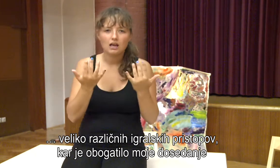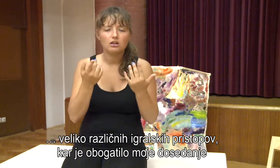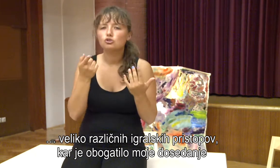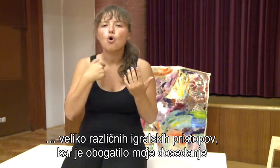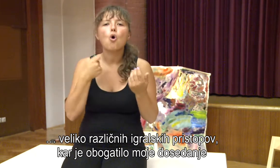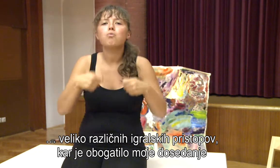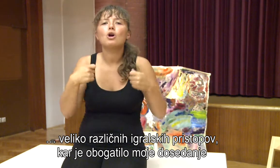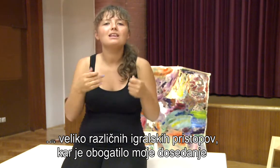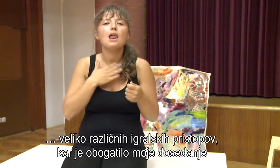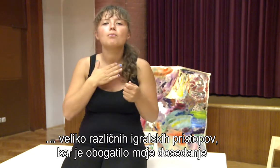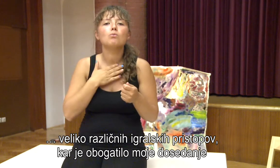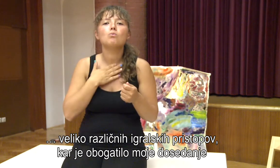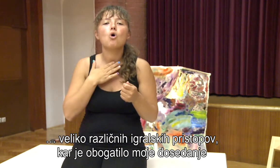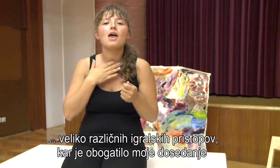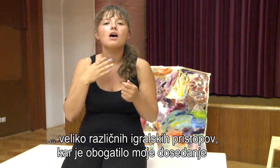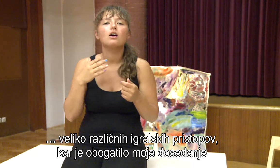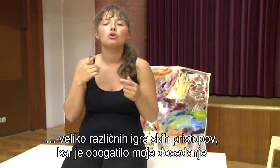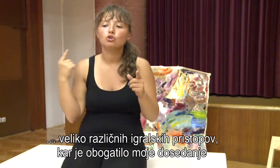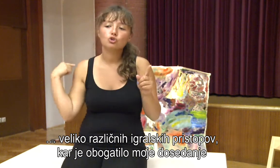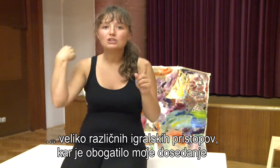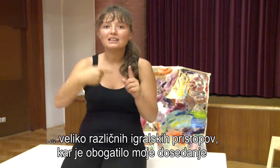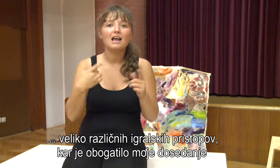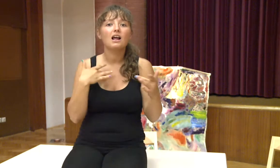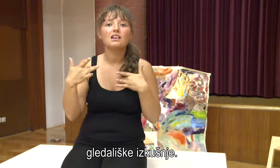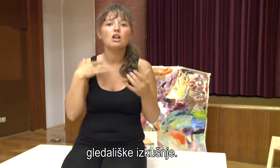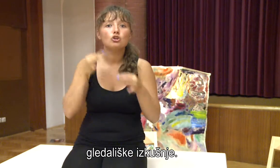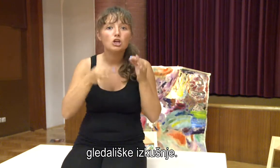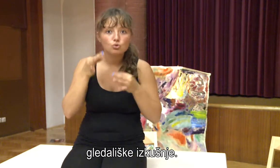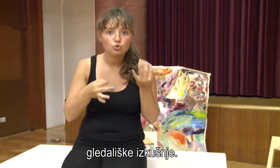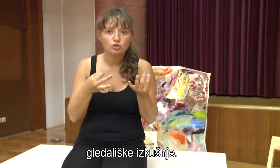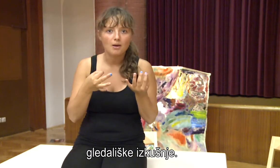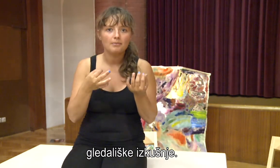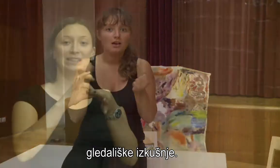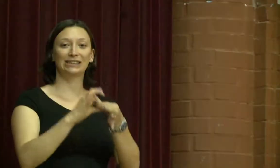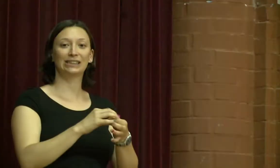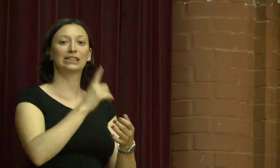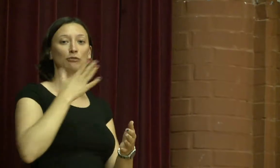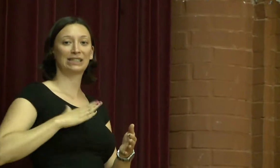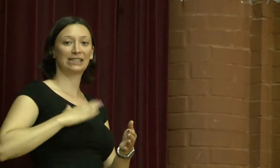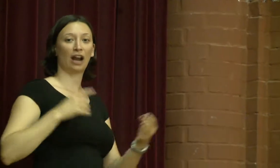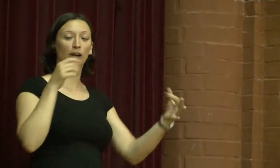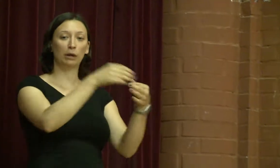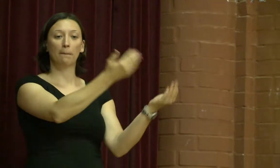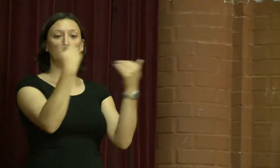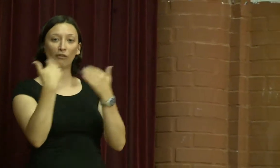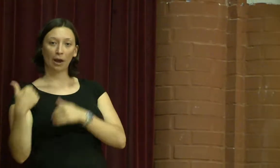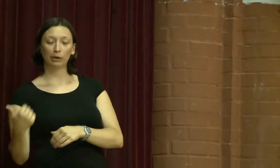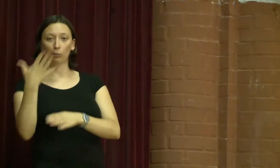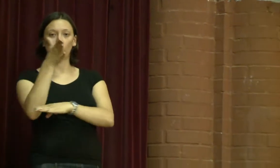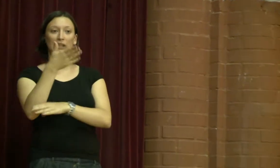ki to obogatila moje dosedanje gledališke izkušnje. Strankami jih pripeljali v naše podjetje in